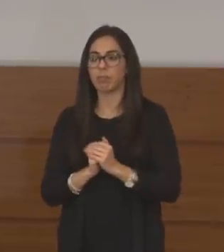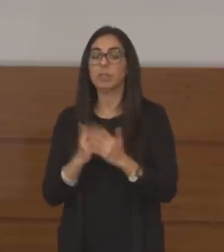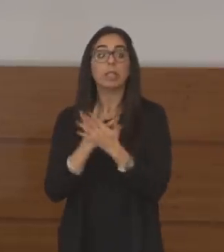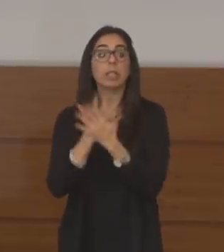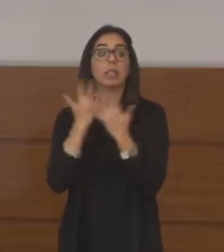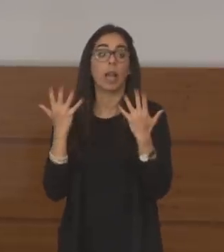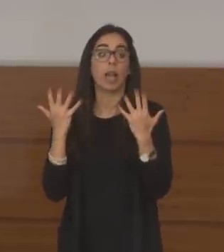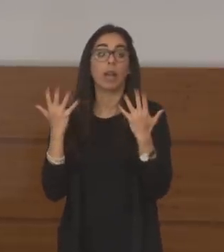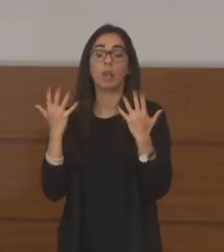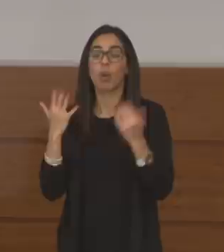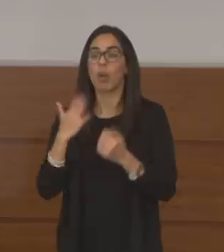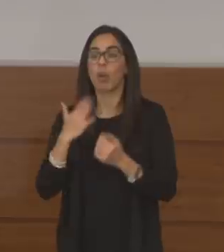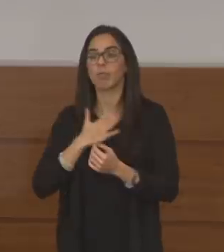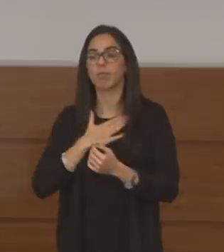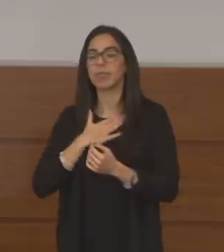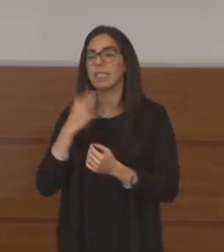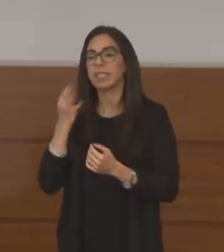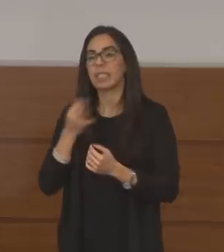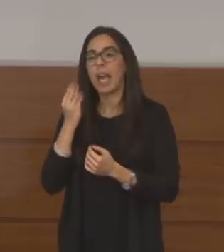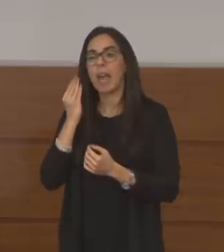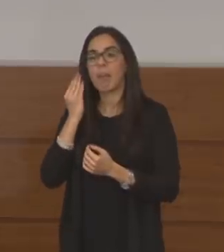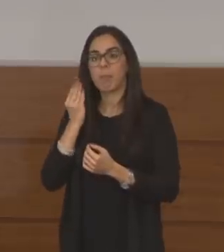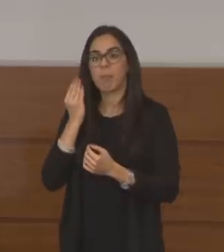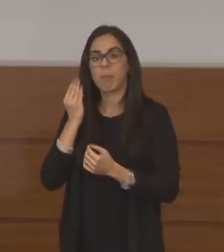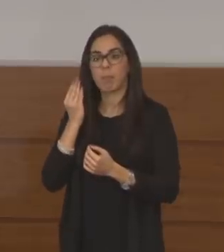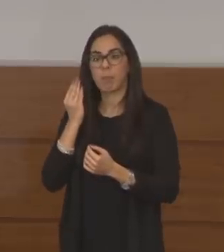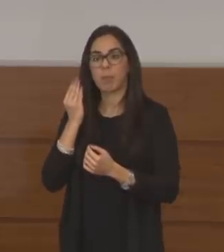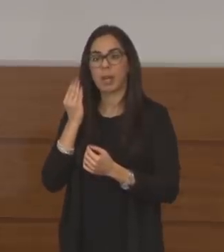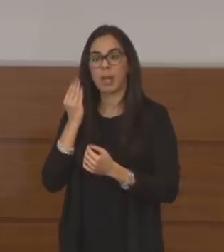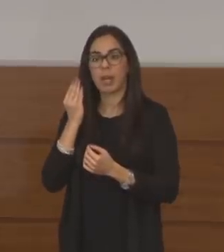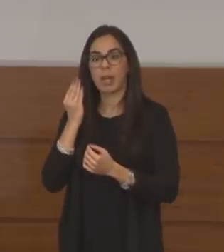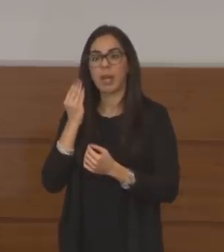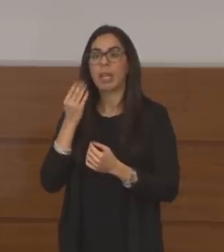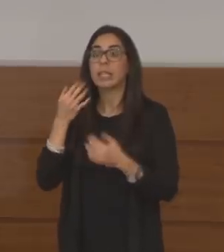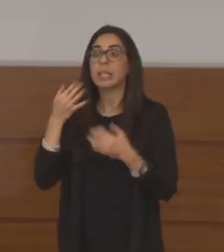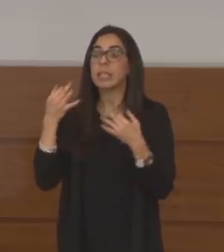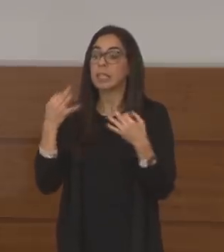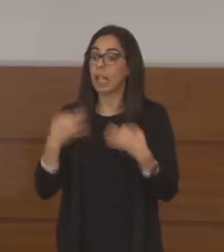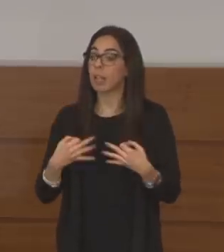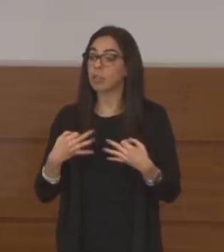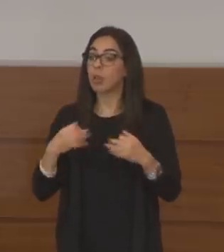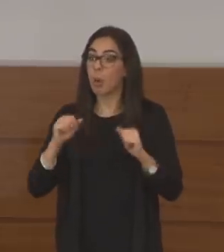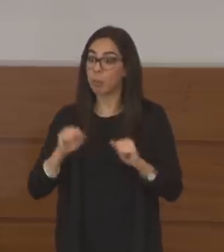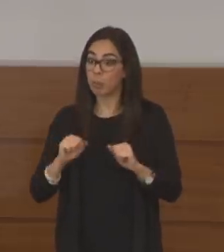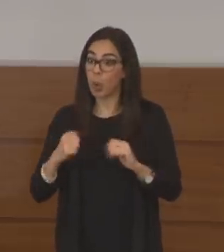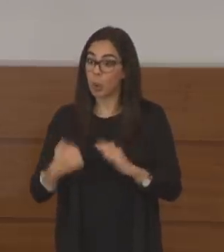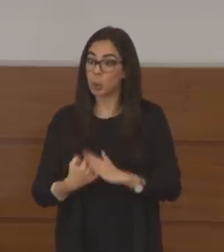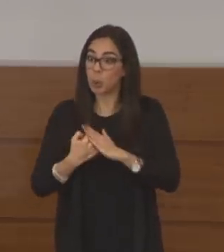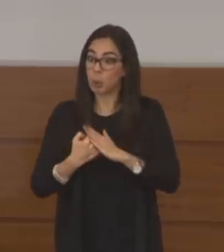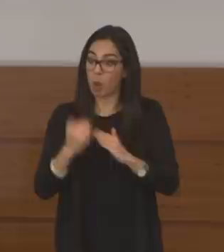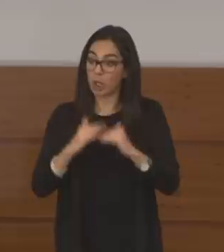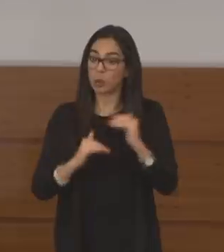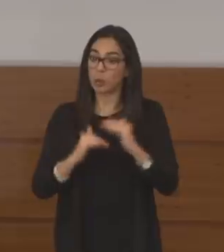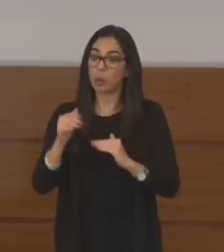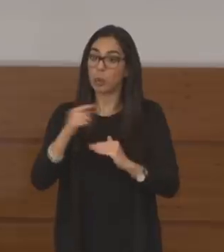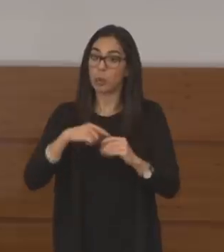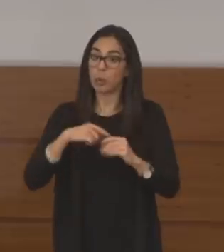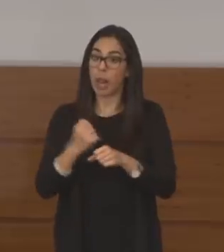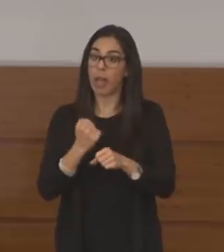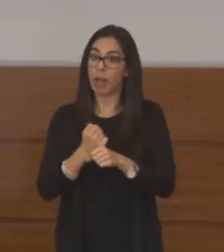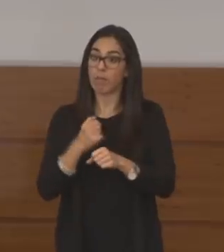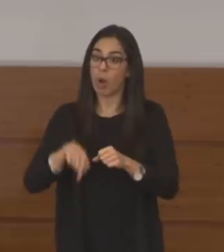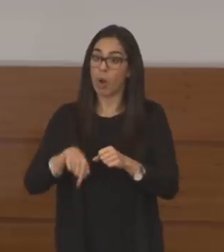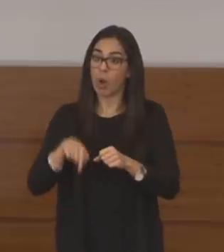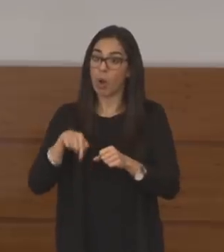sono sempre dell'avviso che ogni decisione che va a potenziare la struttura non può che essere